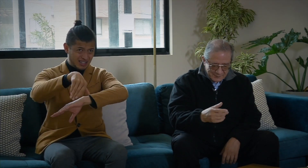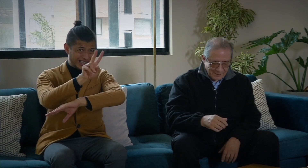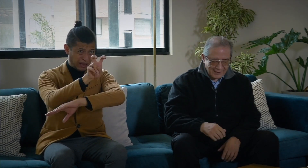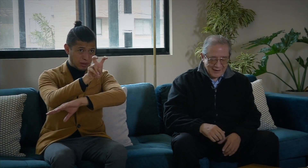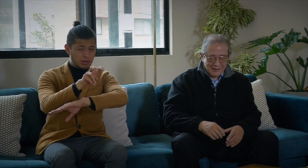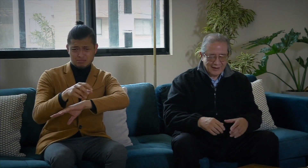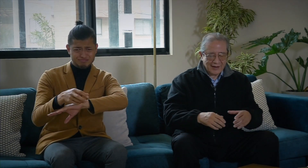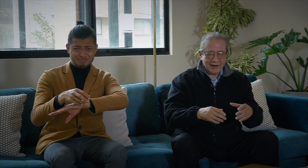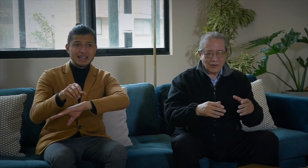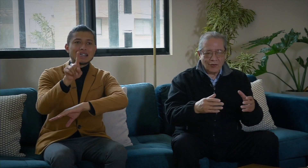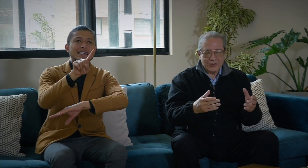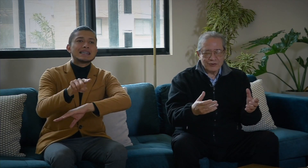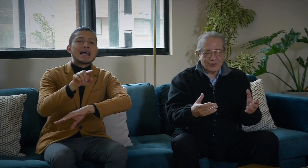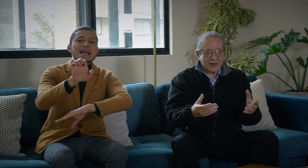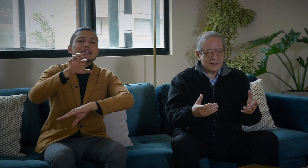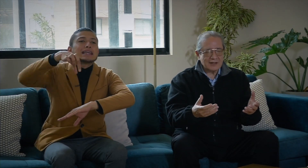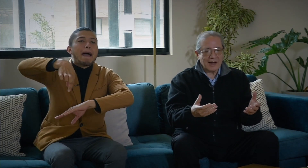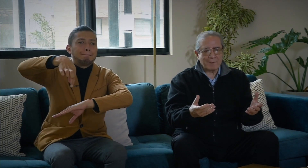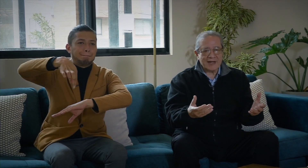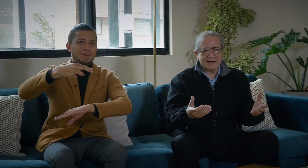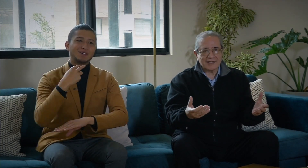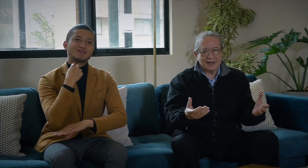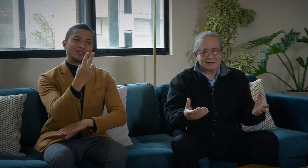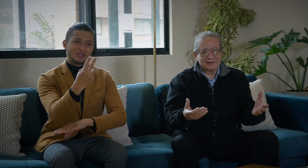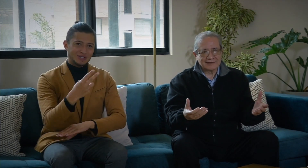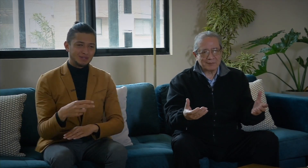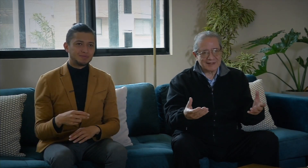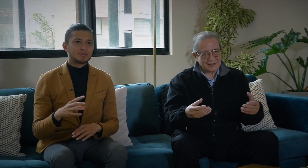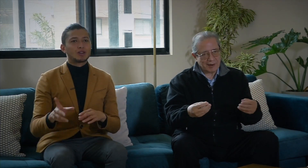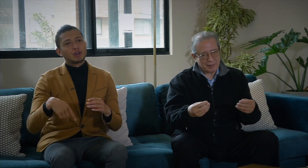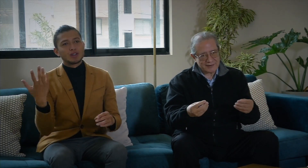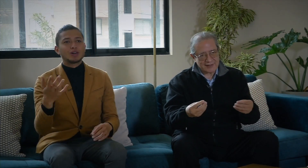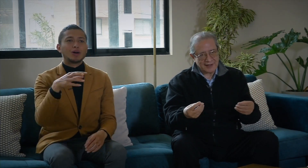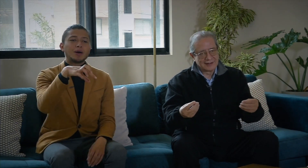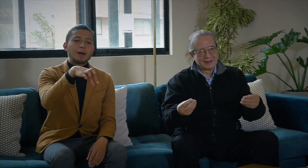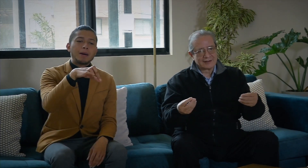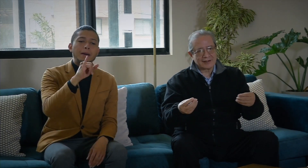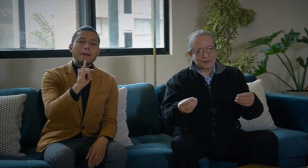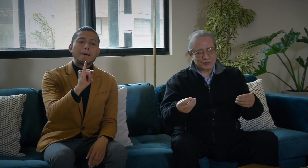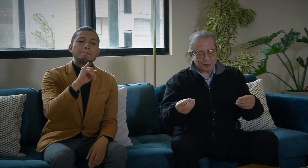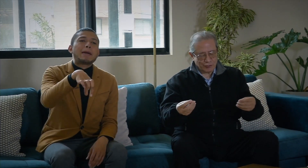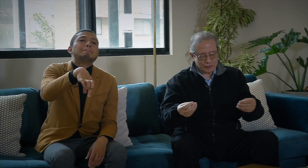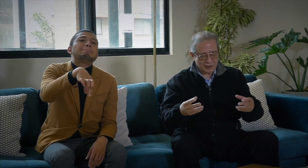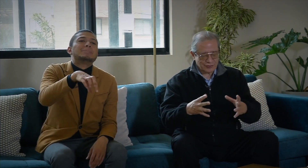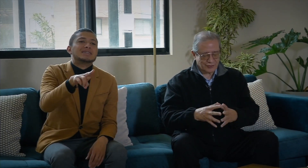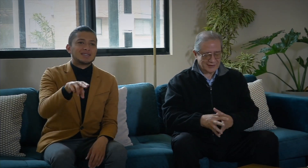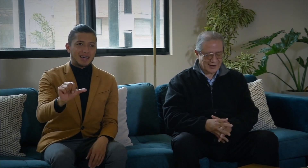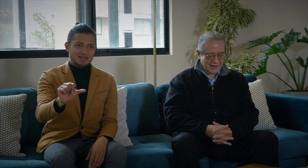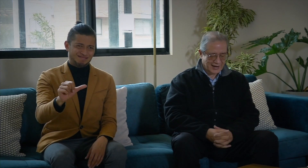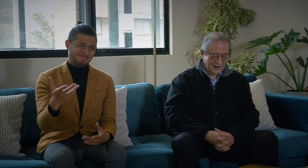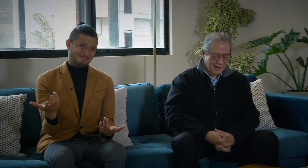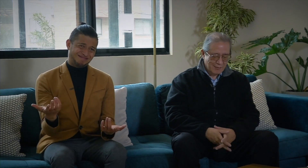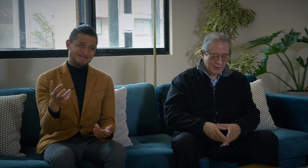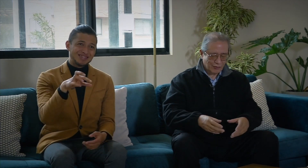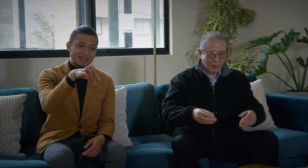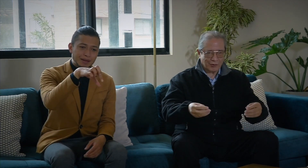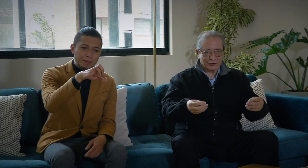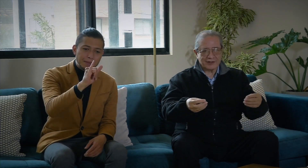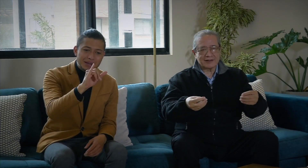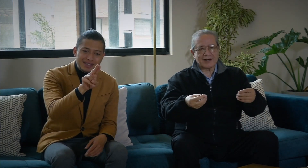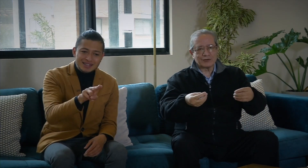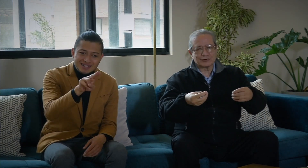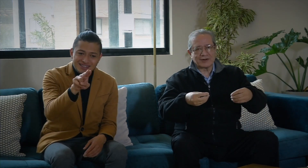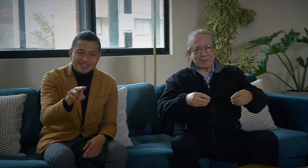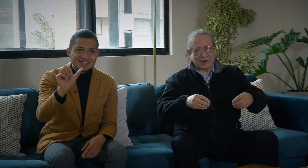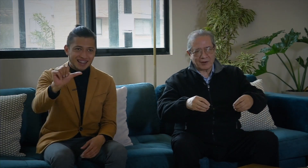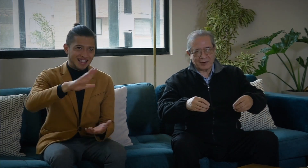¿sí? Oye uno que dicen la pizza en vez de la pizza, que eso es pronunciación italiana, pero como no